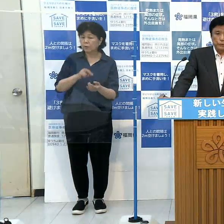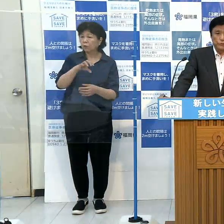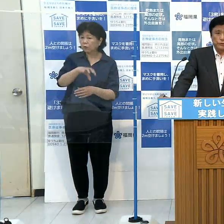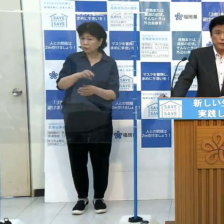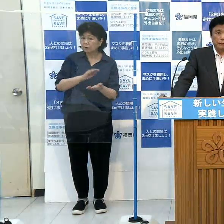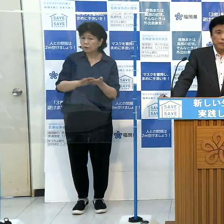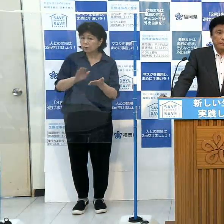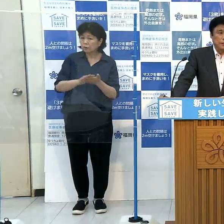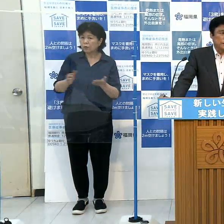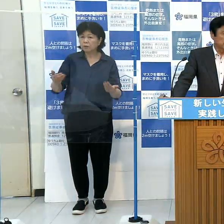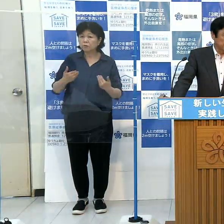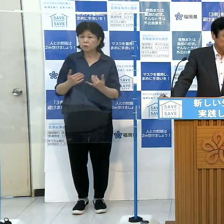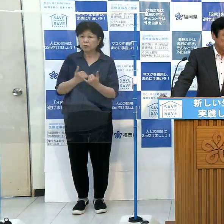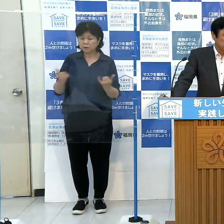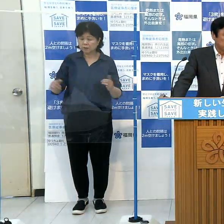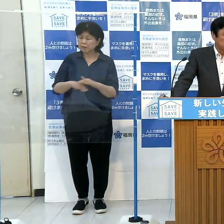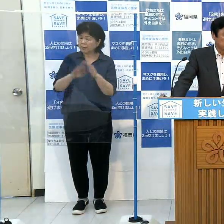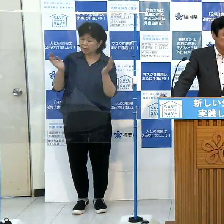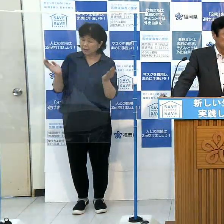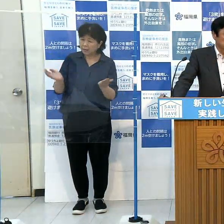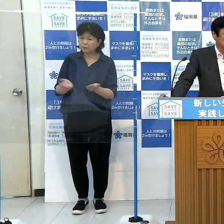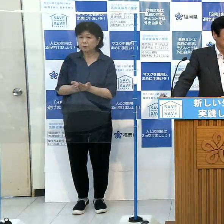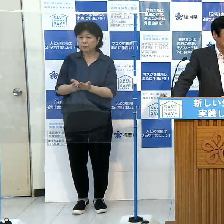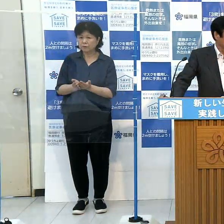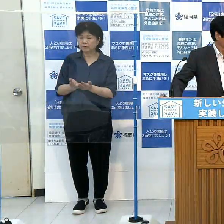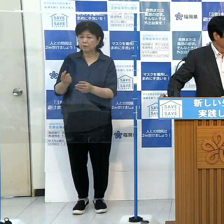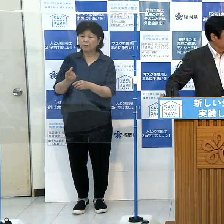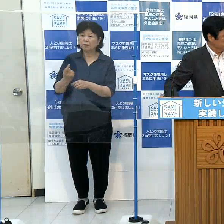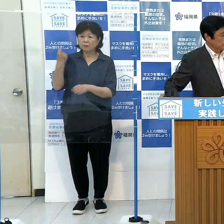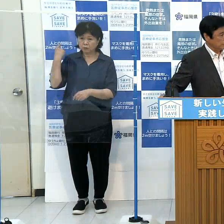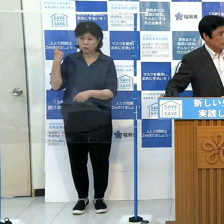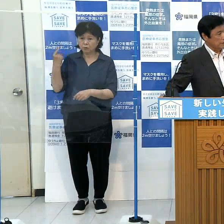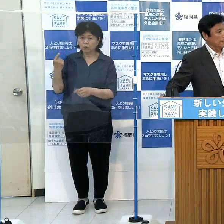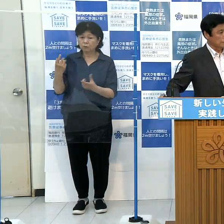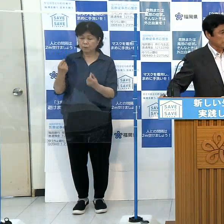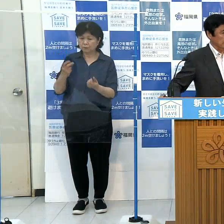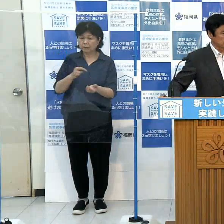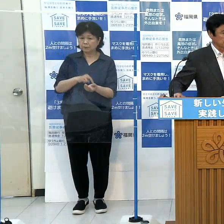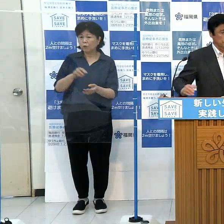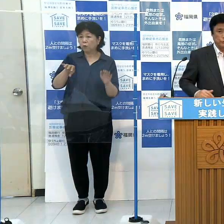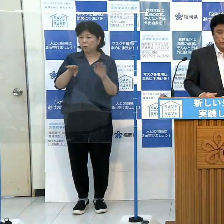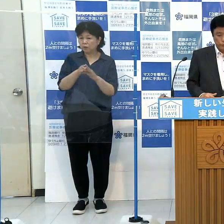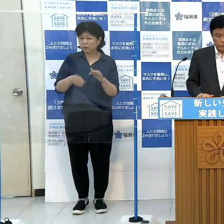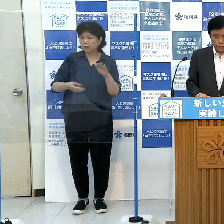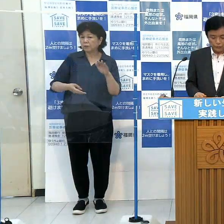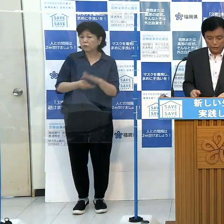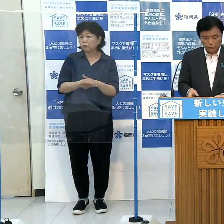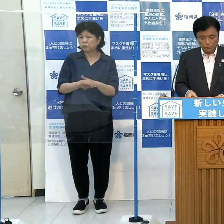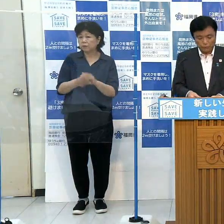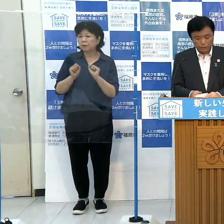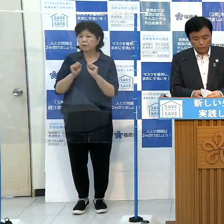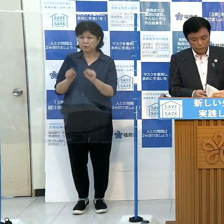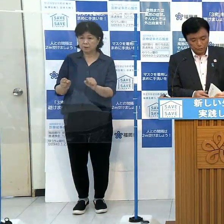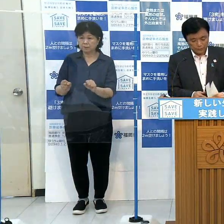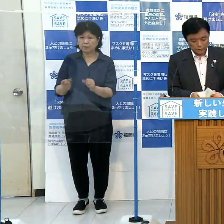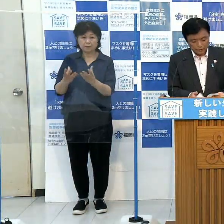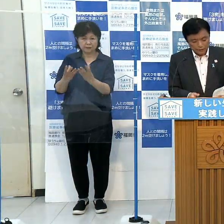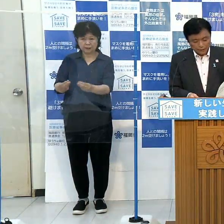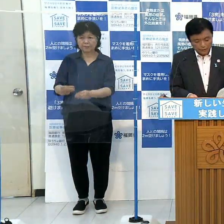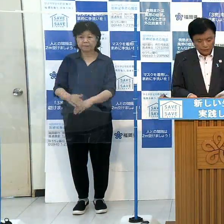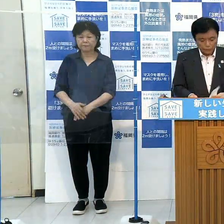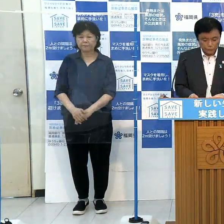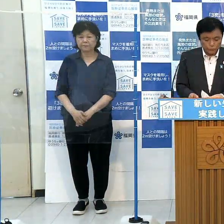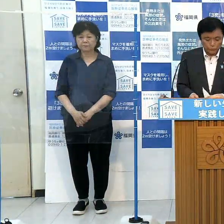の治療を要する方はすべて、昨日の段階で医療機関に入っておられるということを申し添えたいと思っております